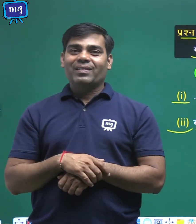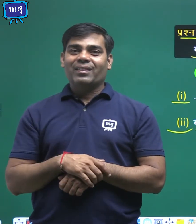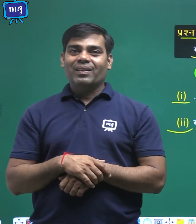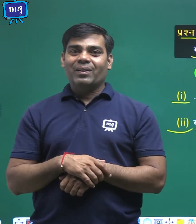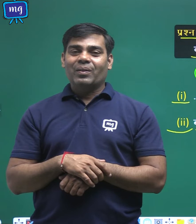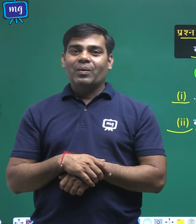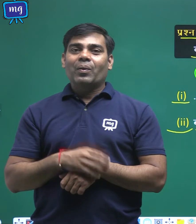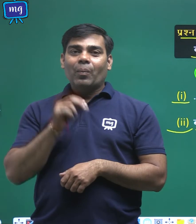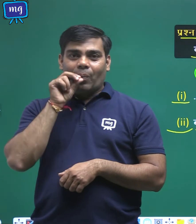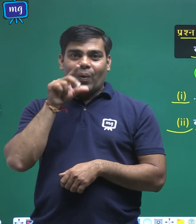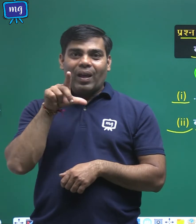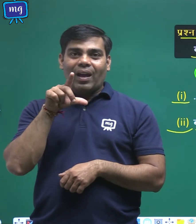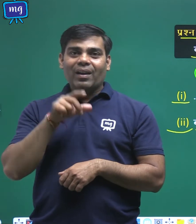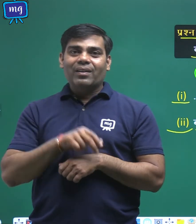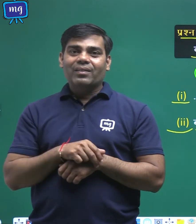बोला